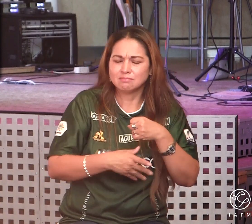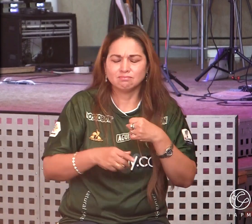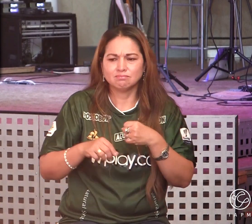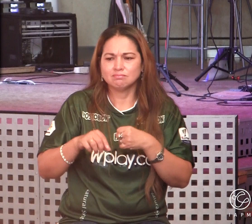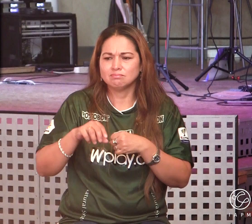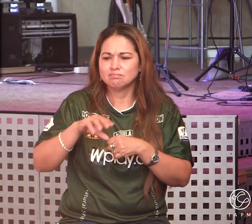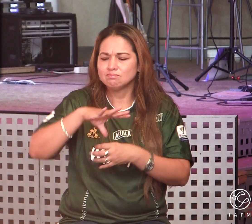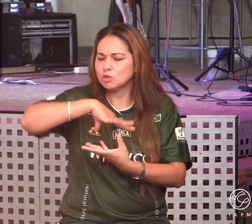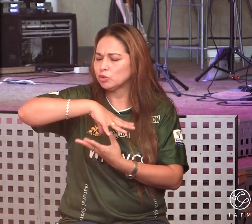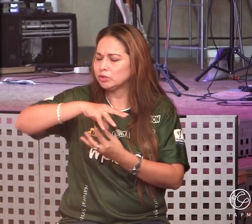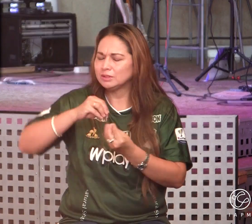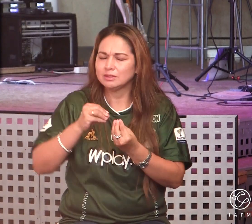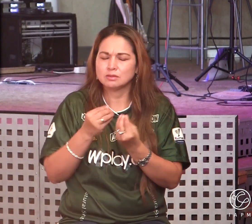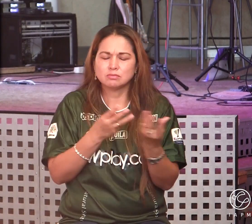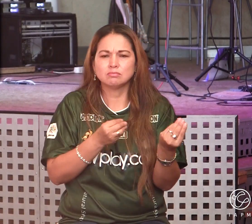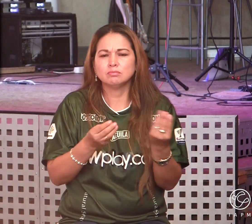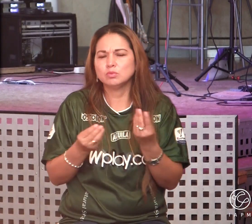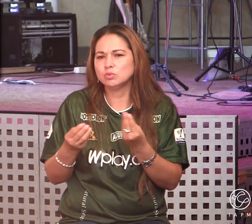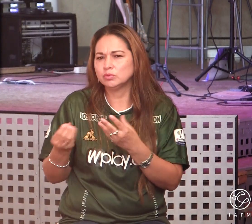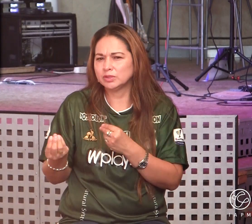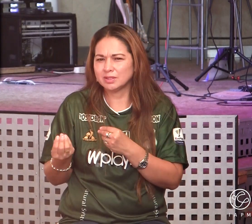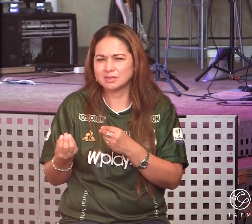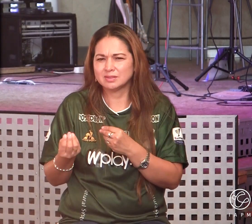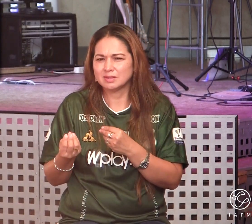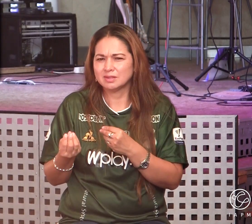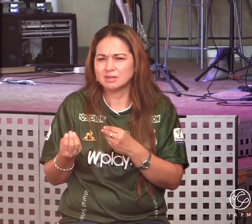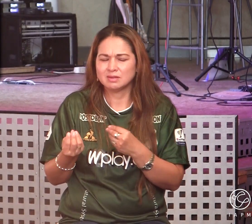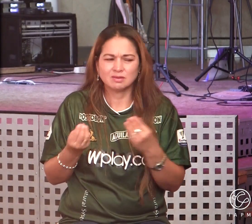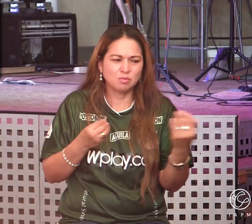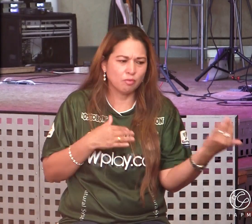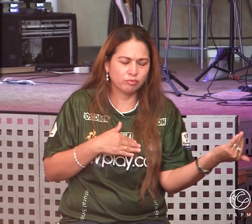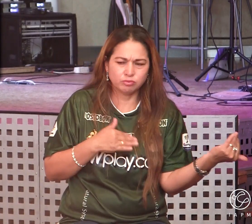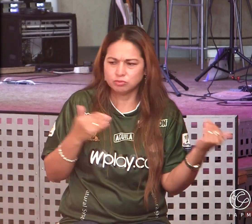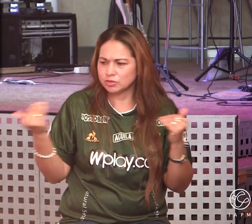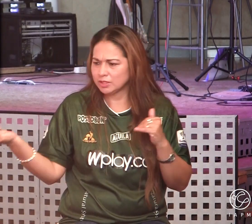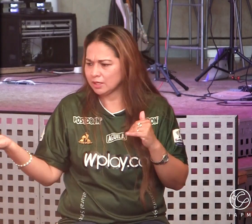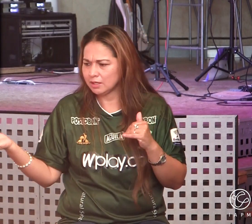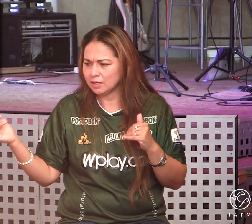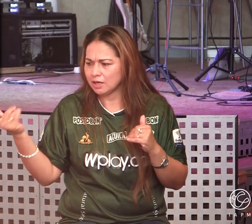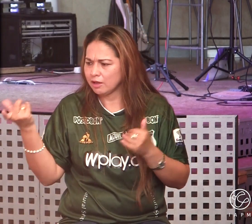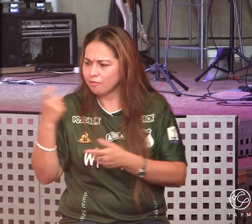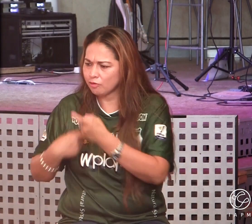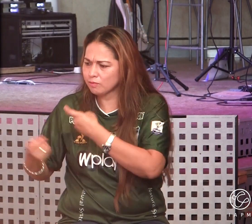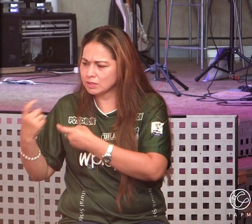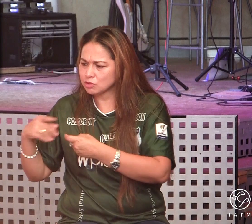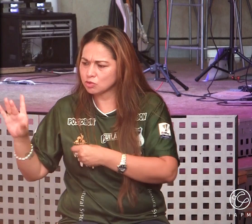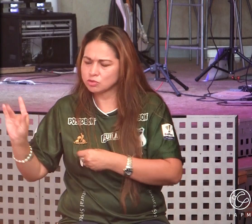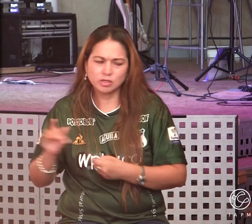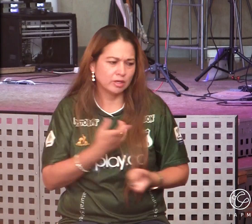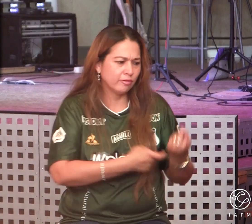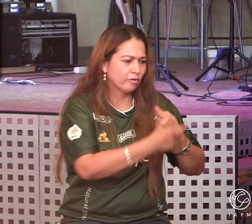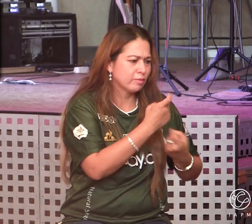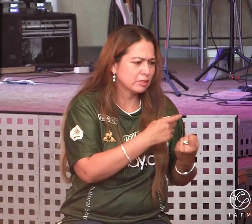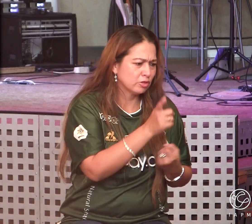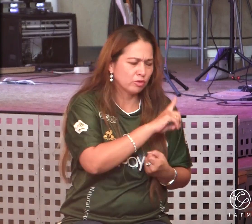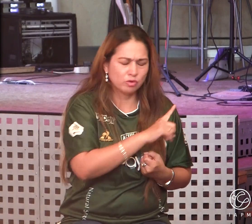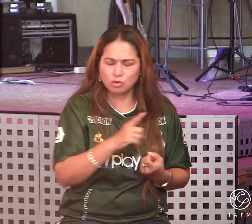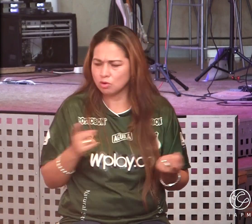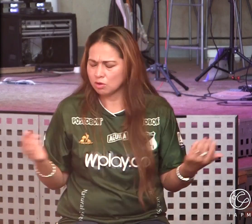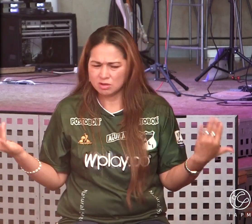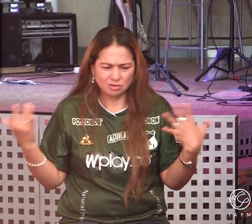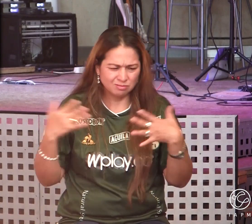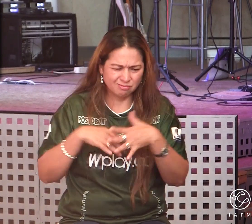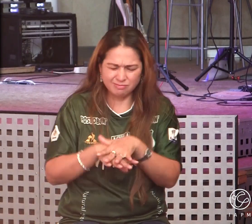hace mucha falta como devolvernos de alguna manera a lo que es nuestra fuente de todo para poder comprender bien el tiempo en que